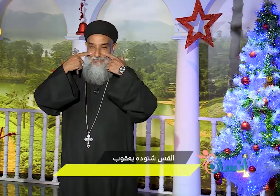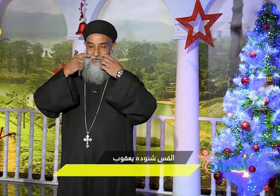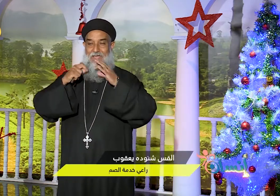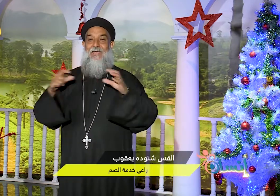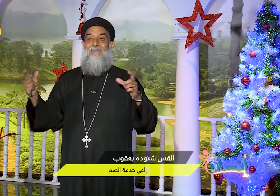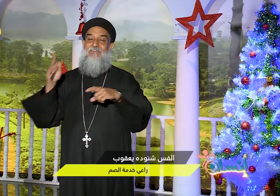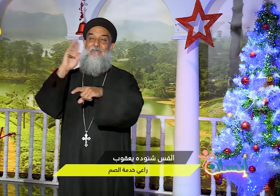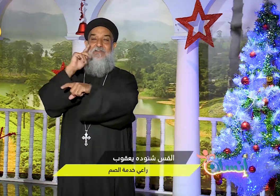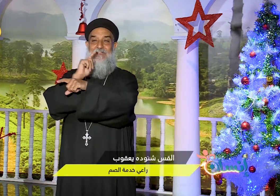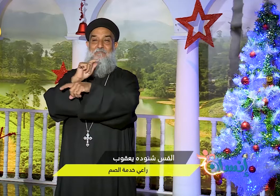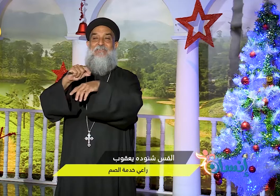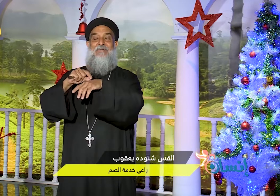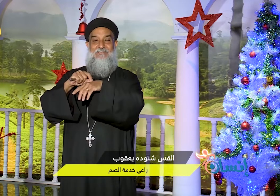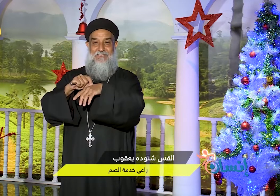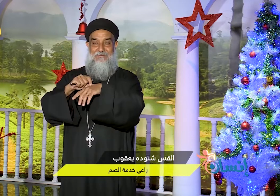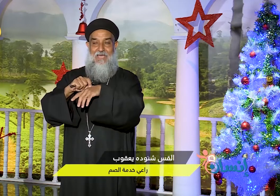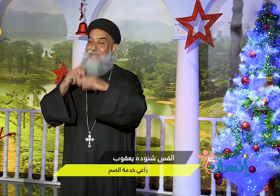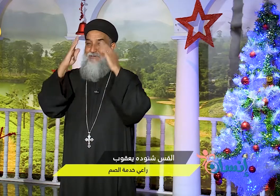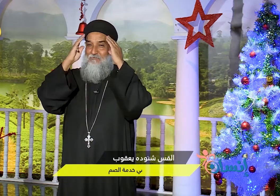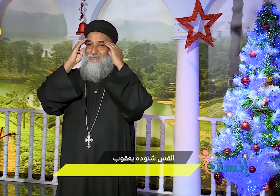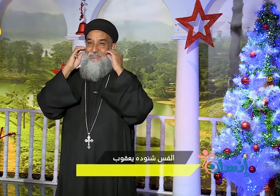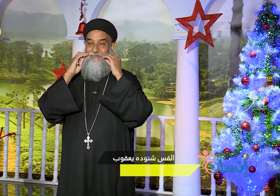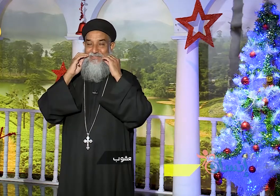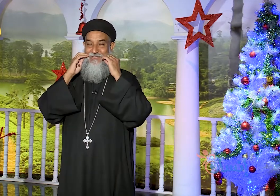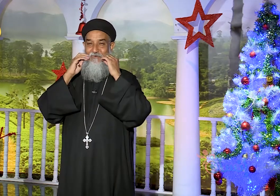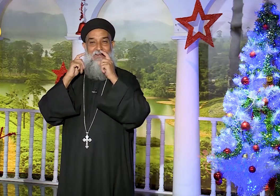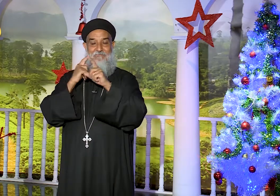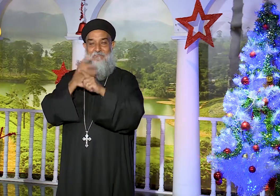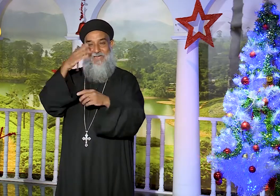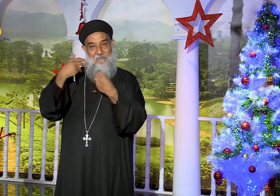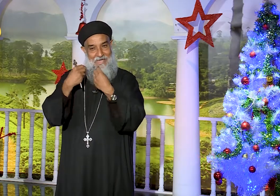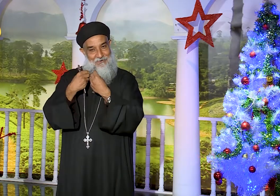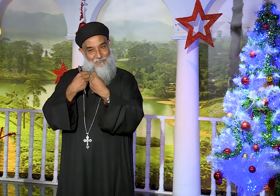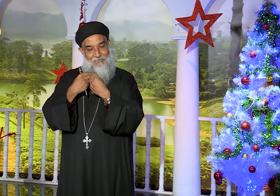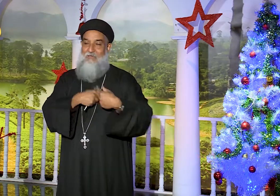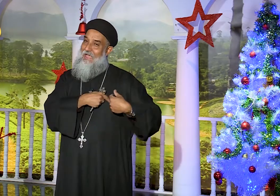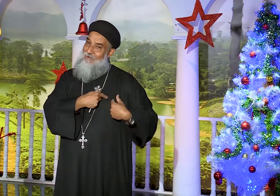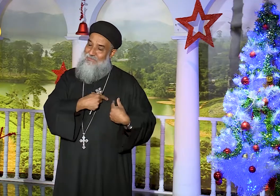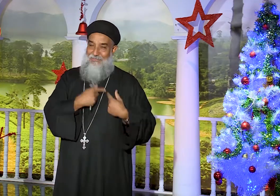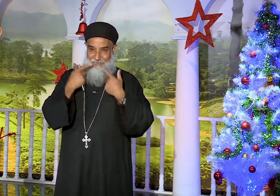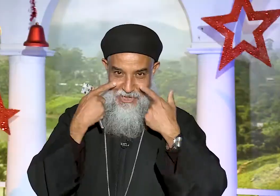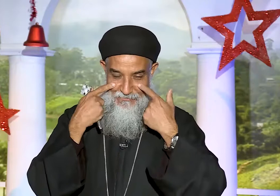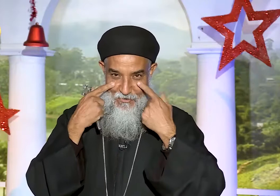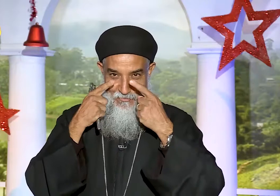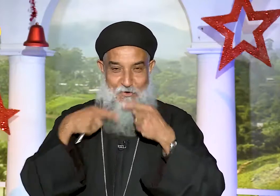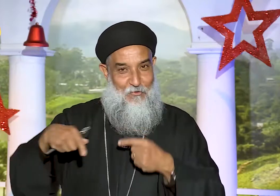بيشوفونا في برنامج انسان. على فكره انا مبسوط قوي وانا ببقى معاكم بقلبي شايفكم